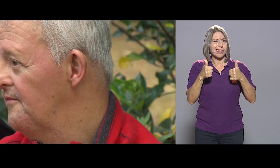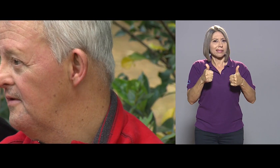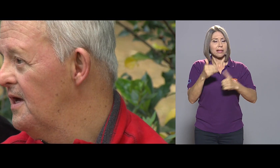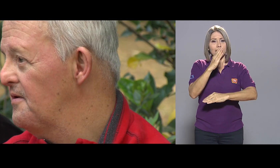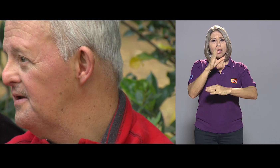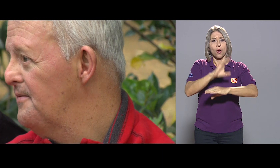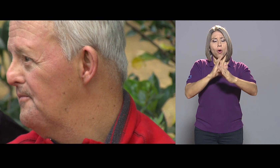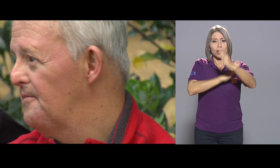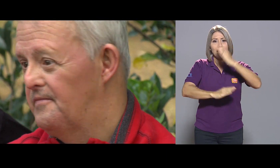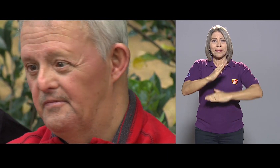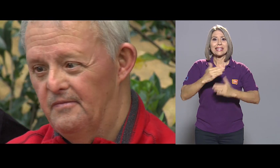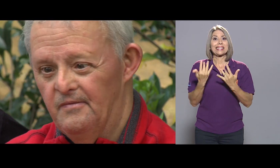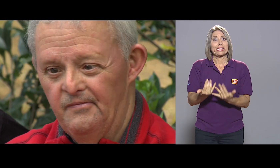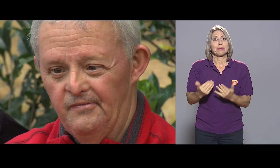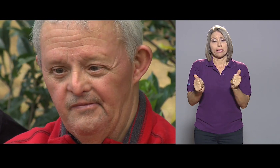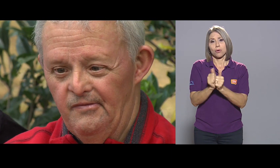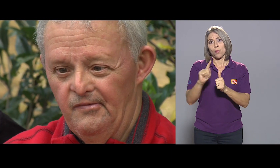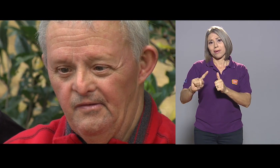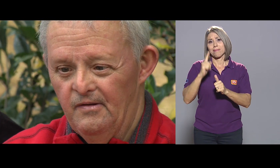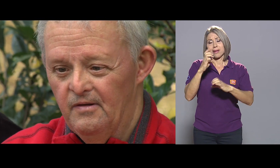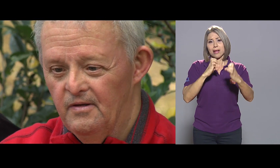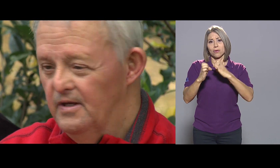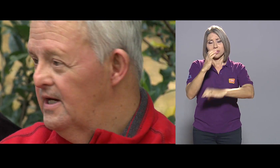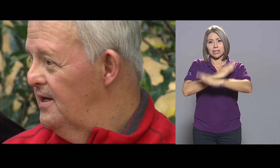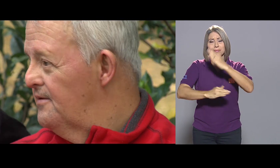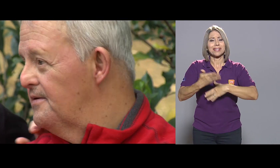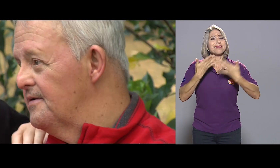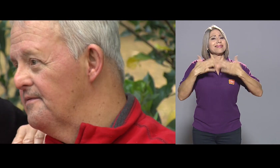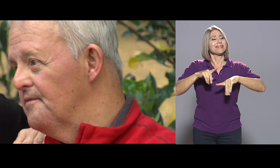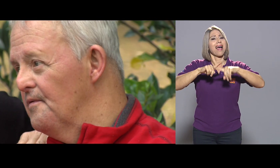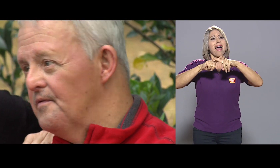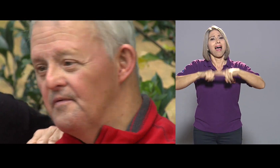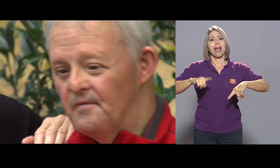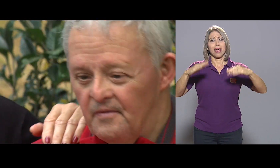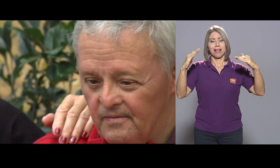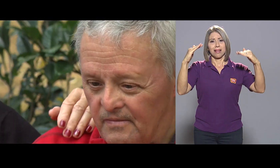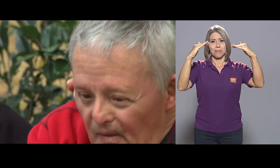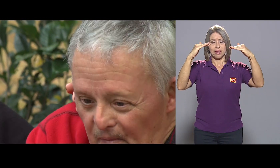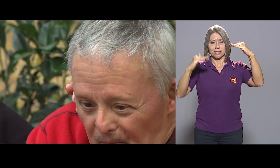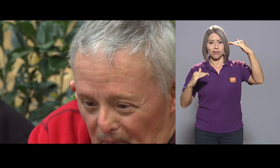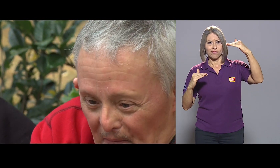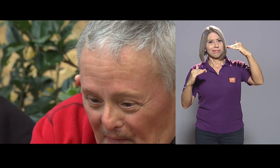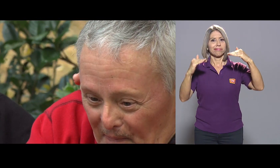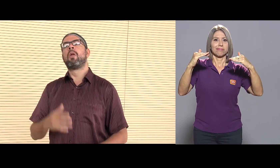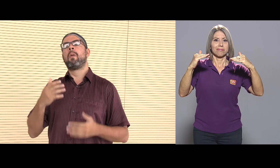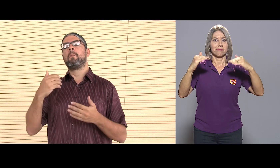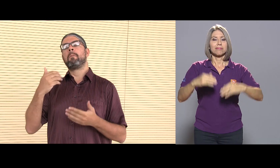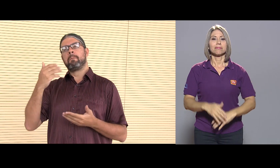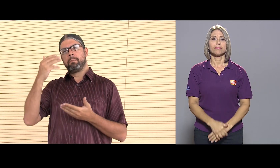con la primera encuesta de discapacidad se avance hacia la eliminación de esas brechas.